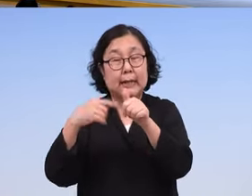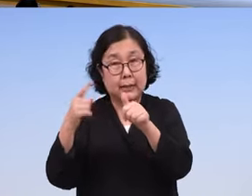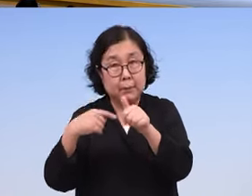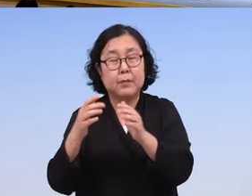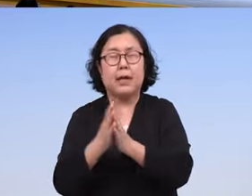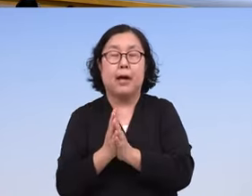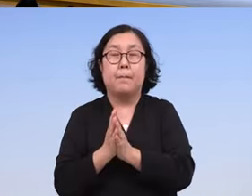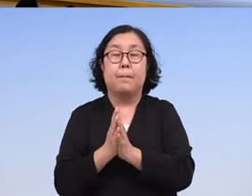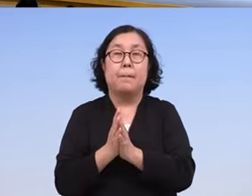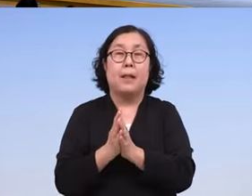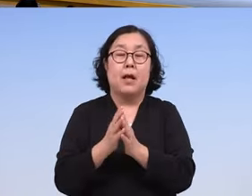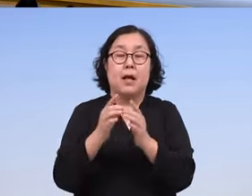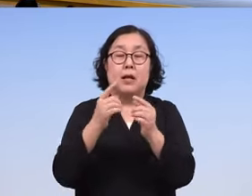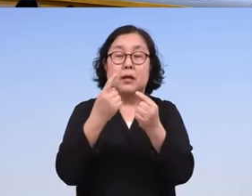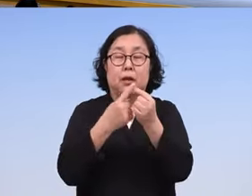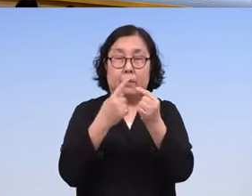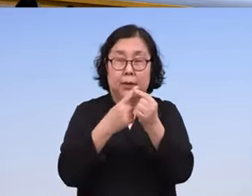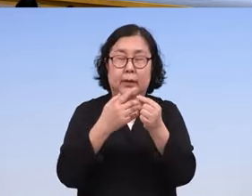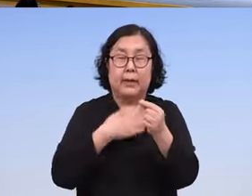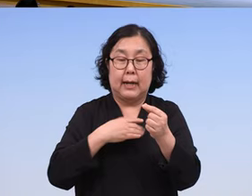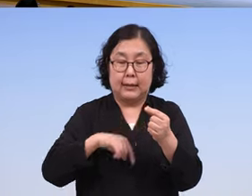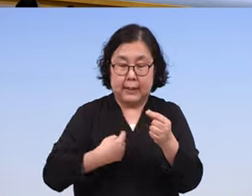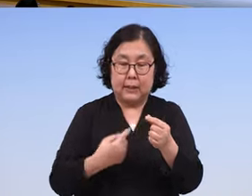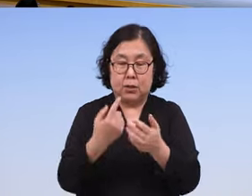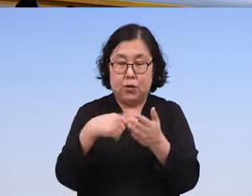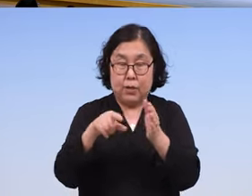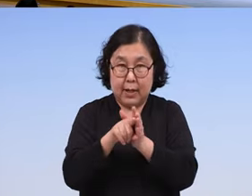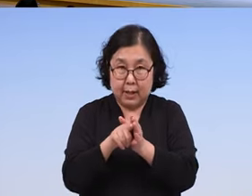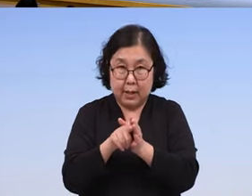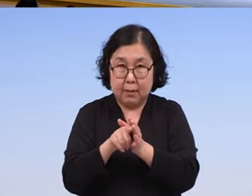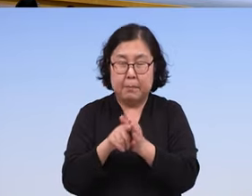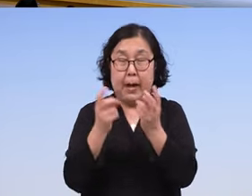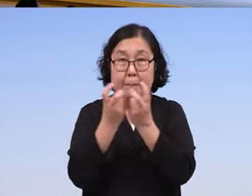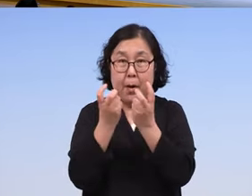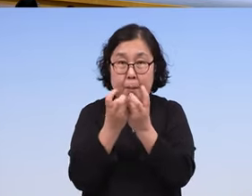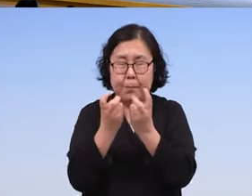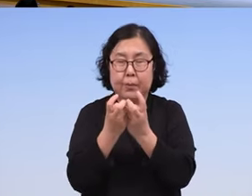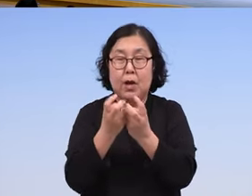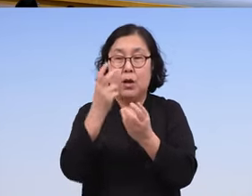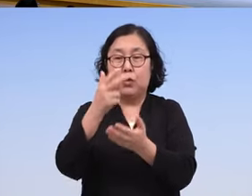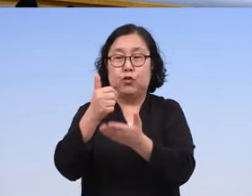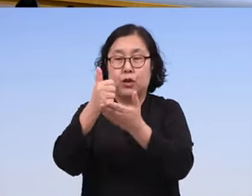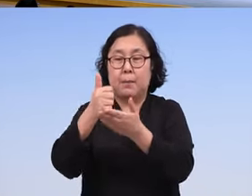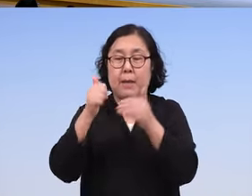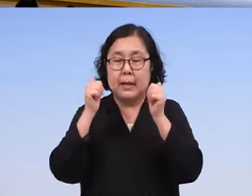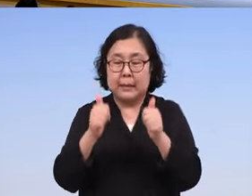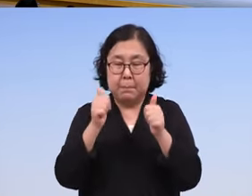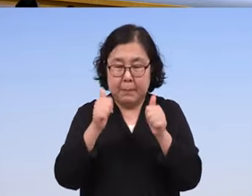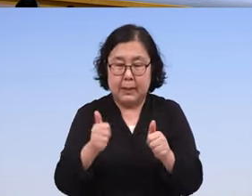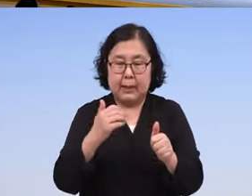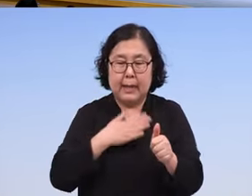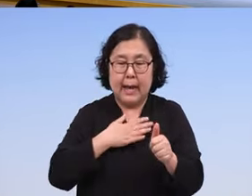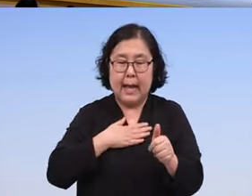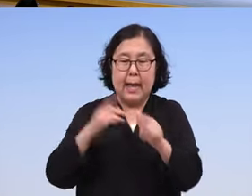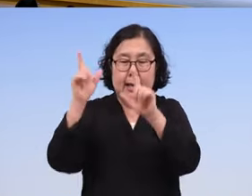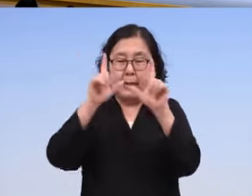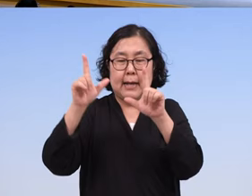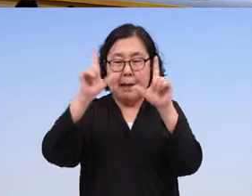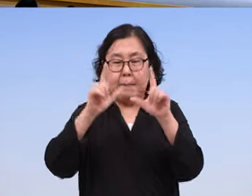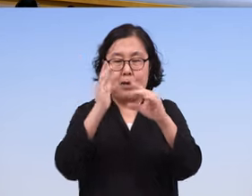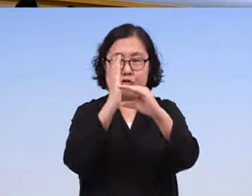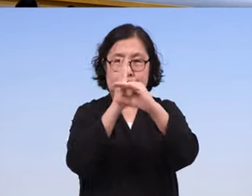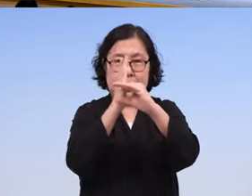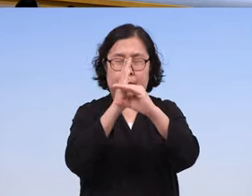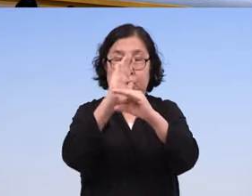이웃에 대한 지침인데, 첫 번째로 나 자신에 대한 지침이 뭐냐? 주님의 심판이 나의 삶의 기준이 되게